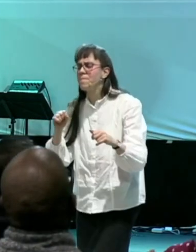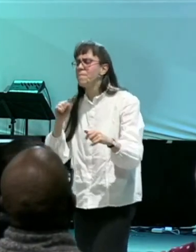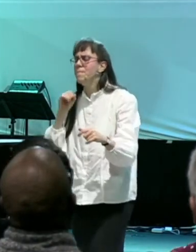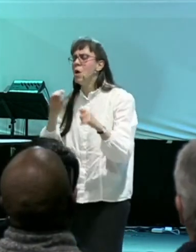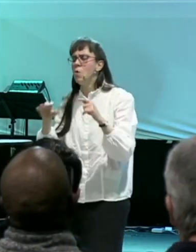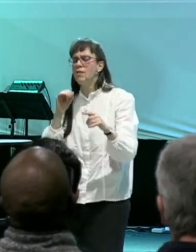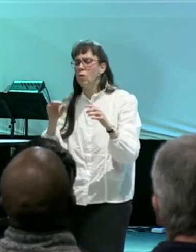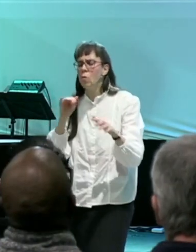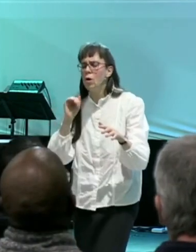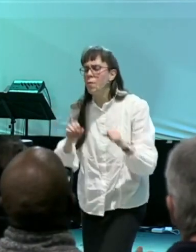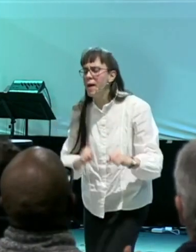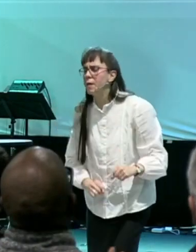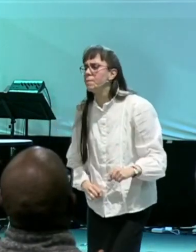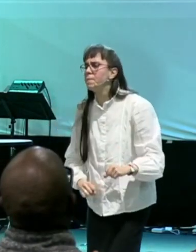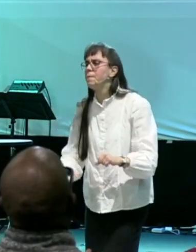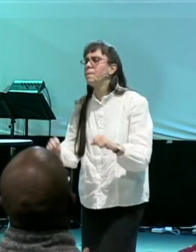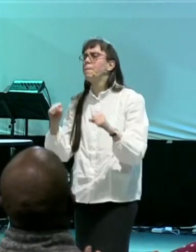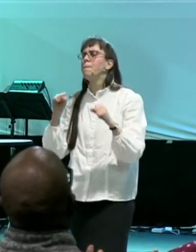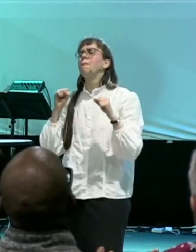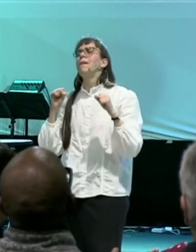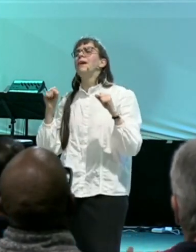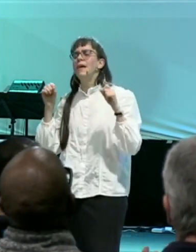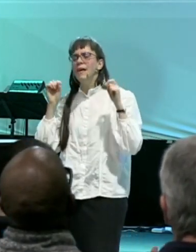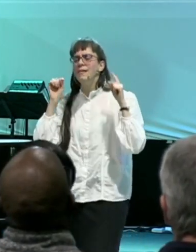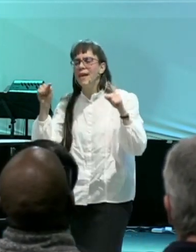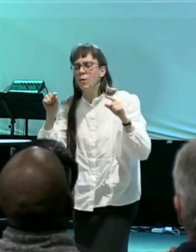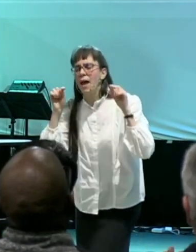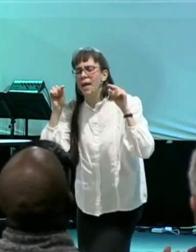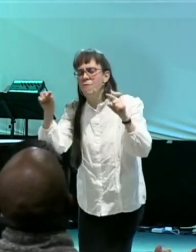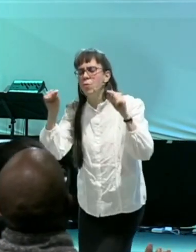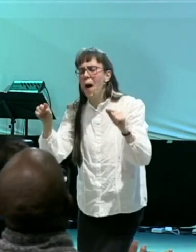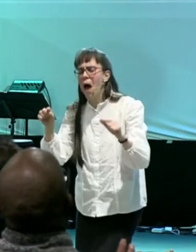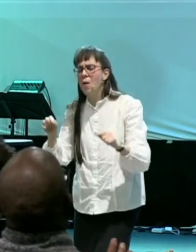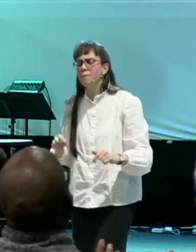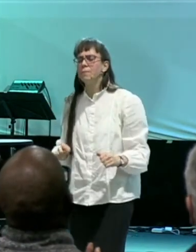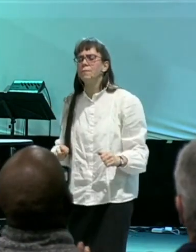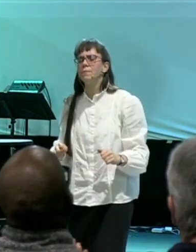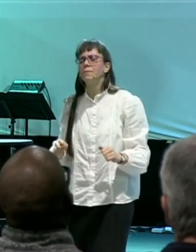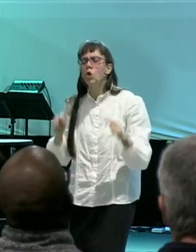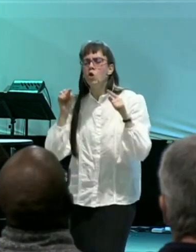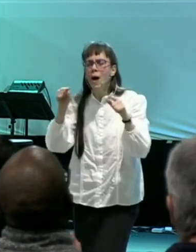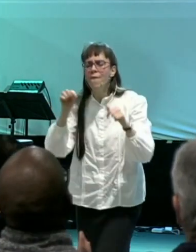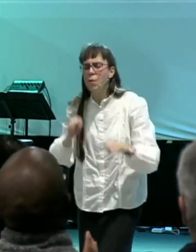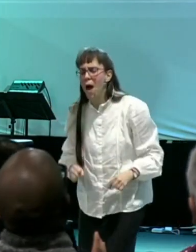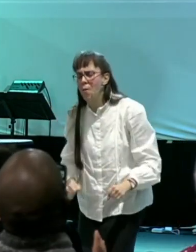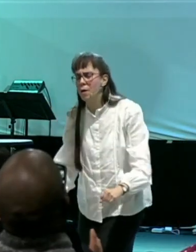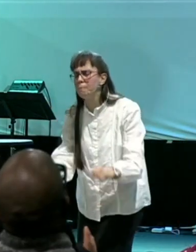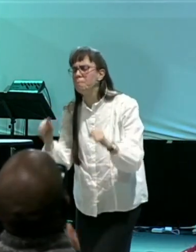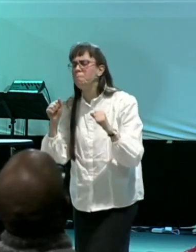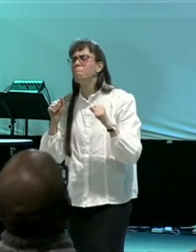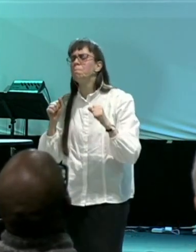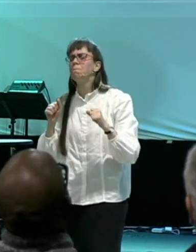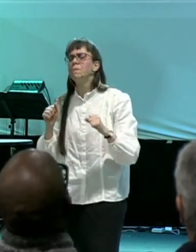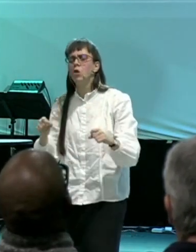n'est pas les paroles d'un homme. No, il a dit, voici, je vous ai donné le pouvoir. He said, I gave you the tu power. As le pouvoir. You have the power. Tu